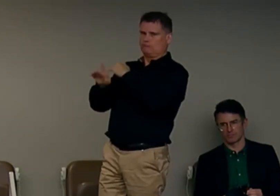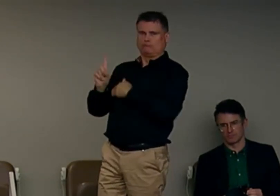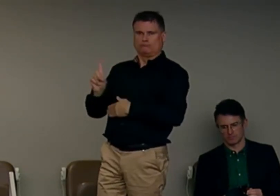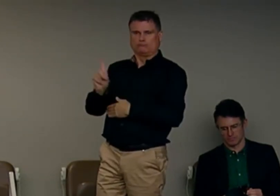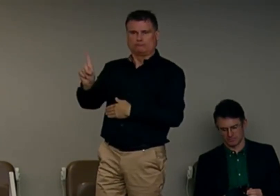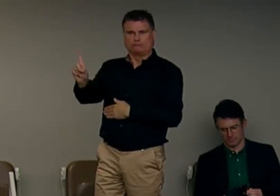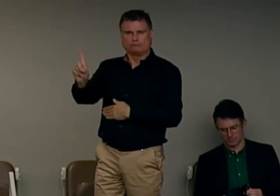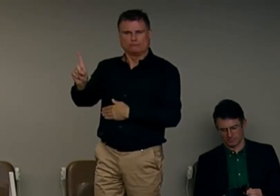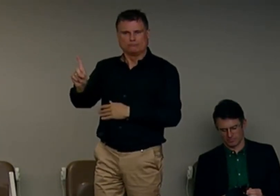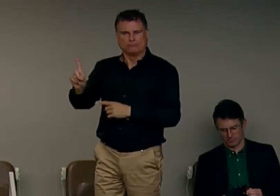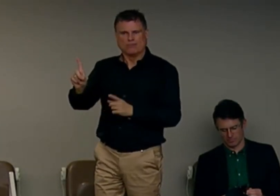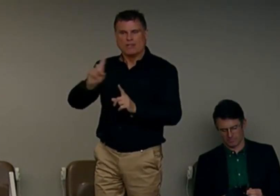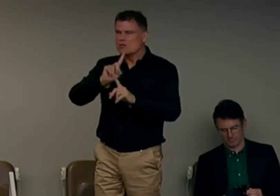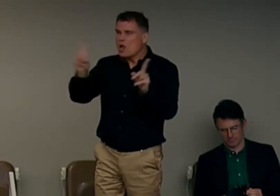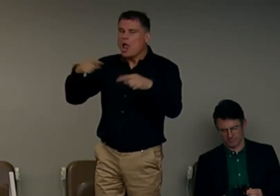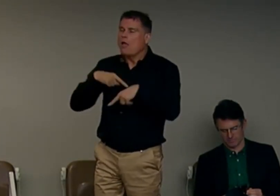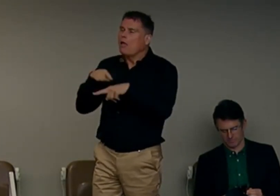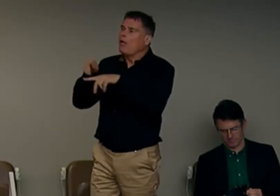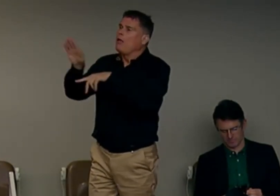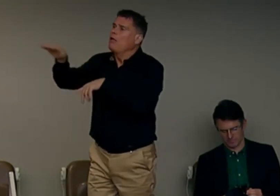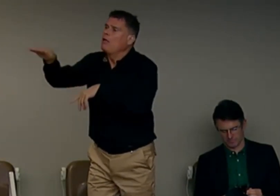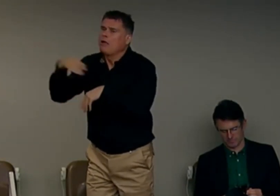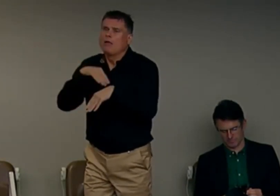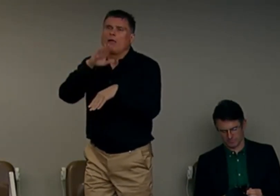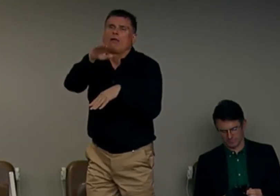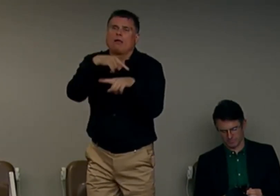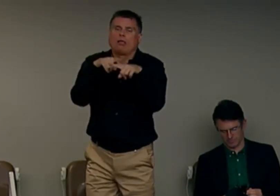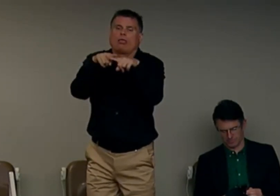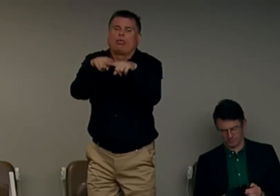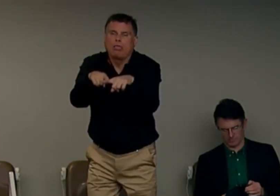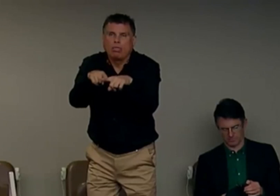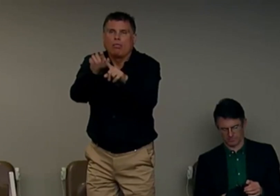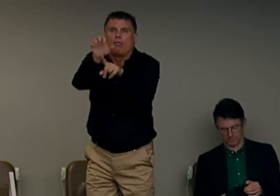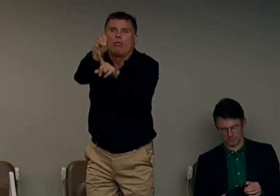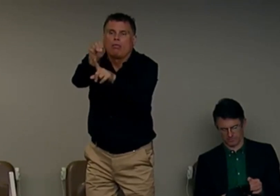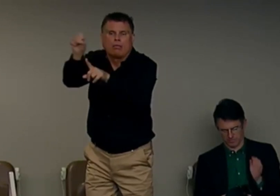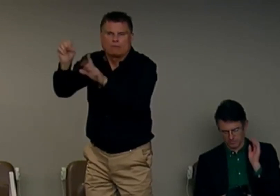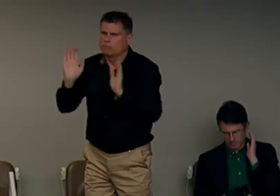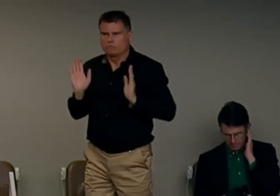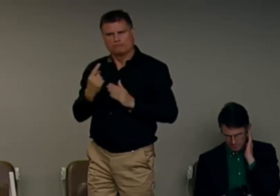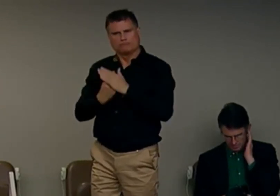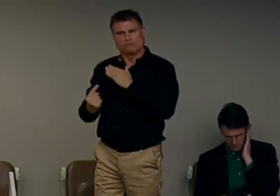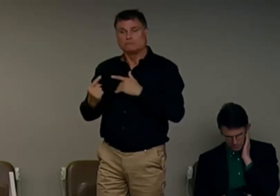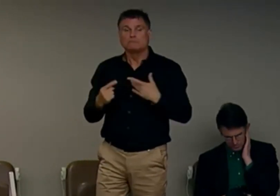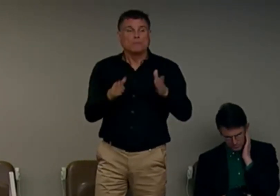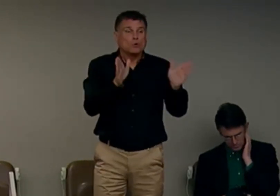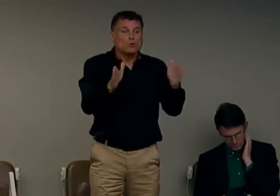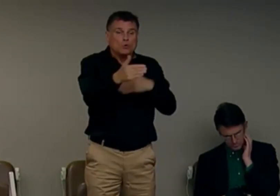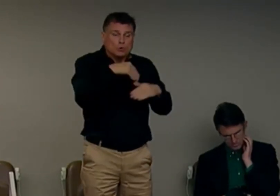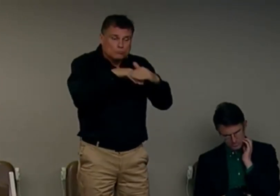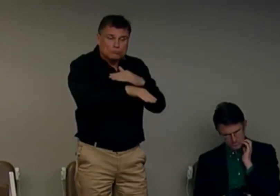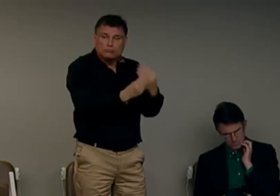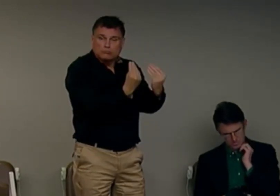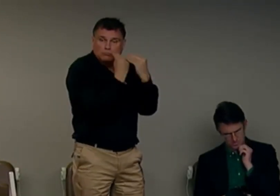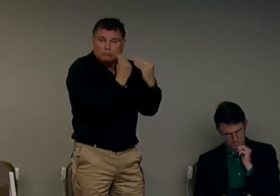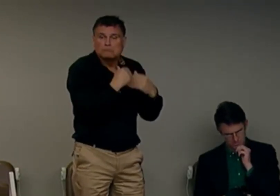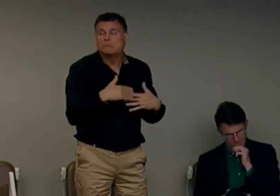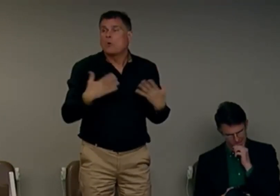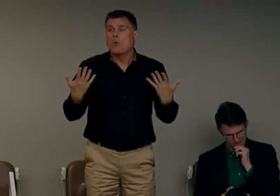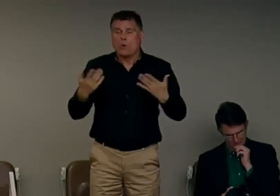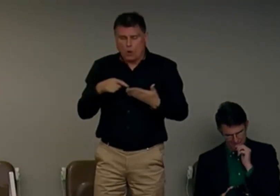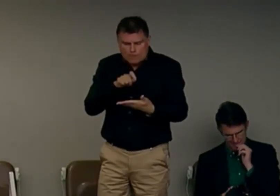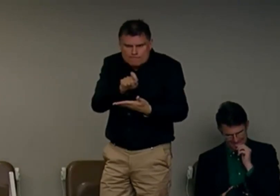quotidien d'étudiant, en cours, pendant les examens, dans la vie associative et sportive, dans ses travaux